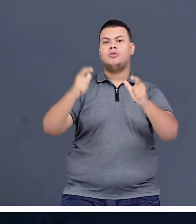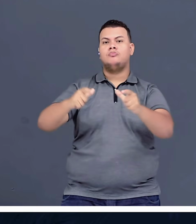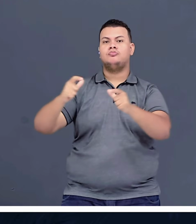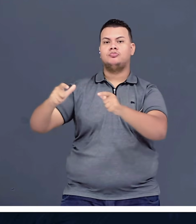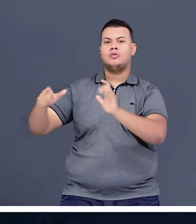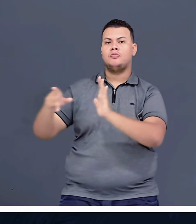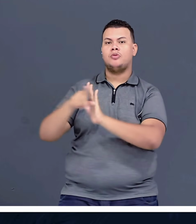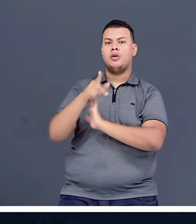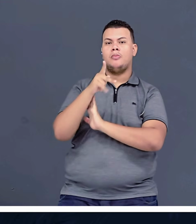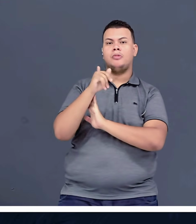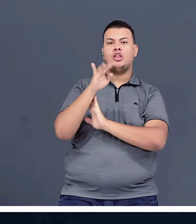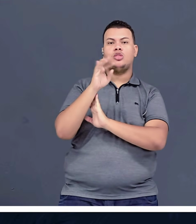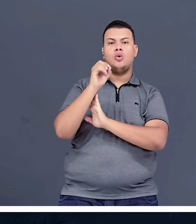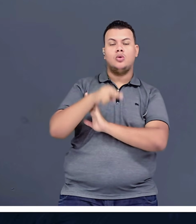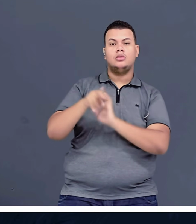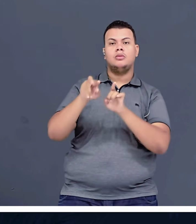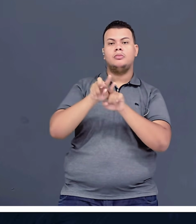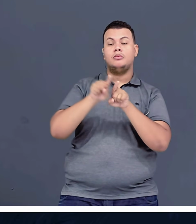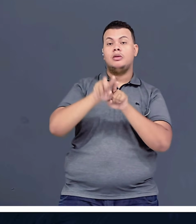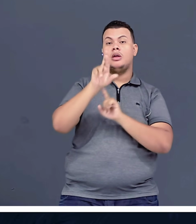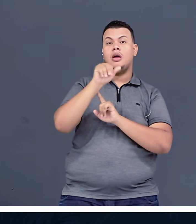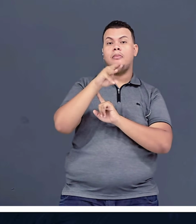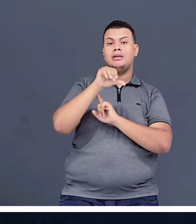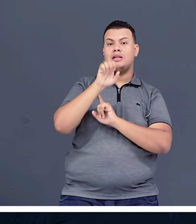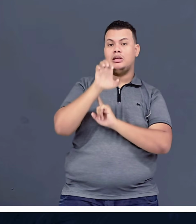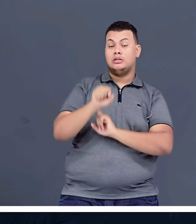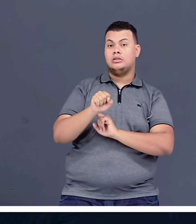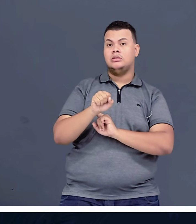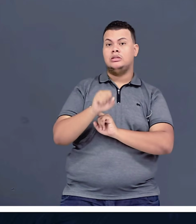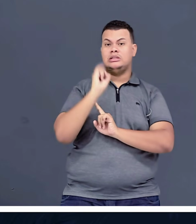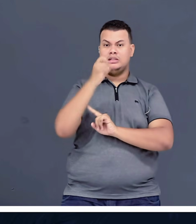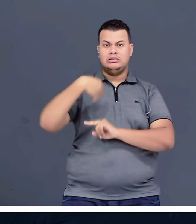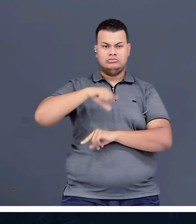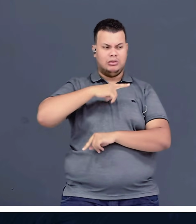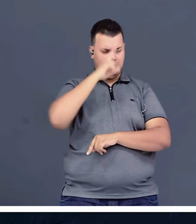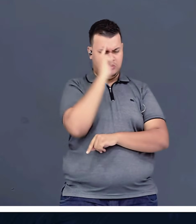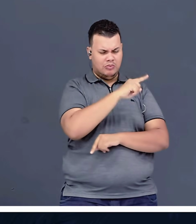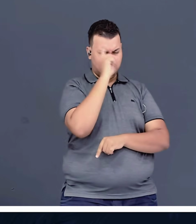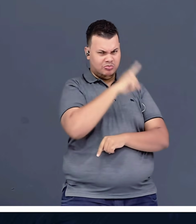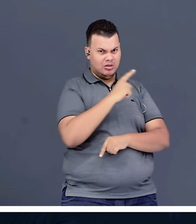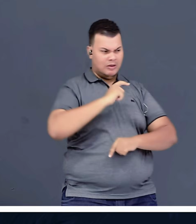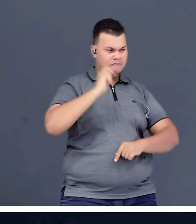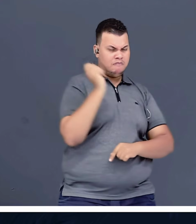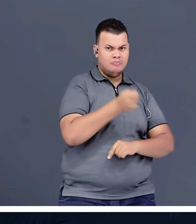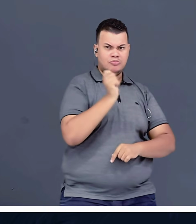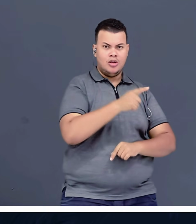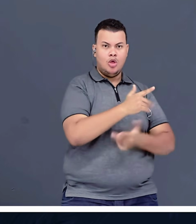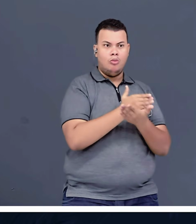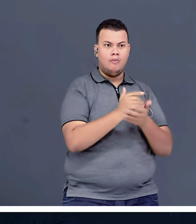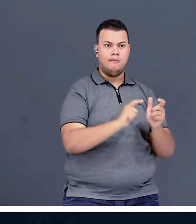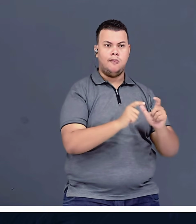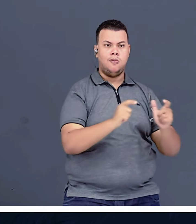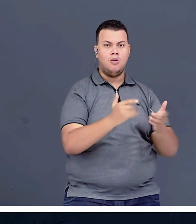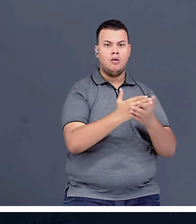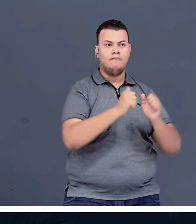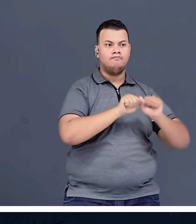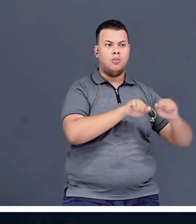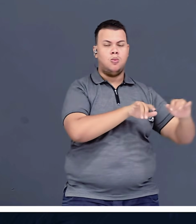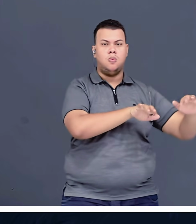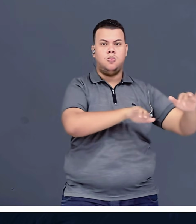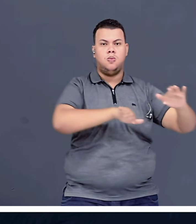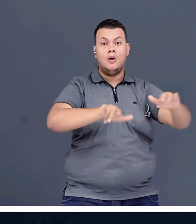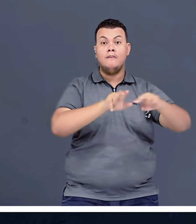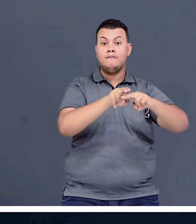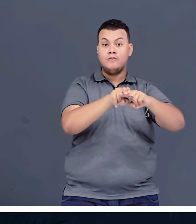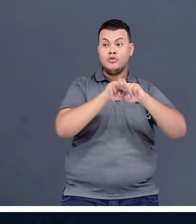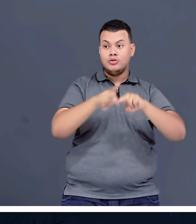de Pitom e Ramsés. Todavia, quanto mais eram oprimidos, mais numerosos se tornavam e mais se espalhavam. Por